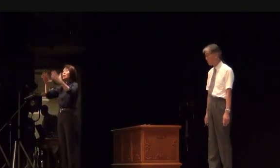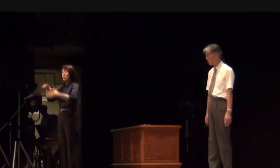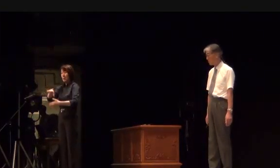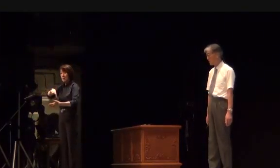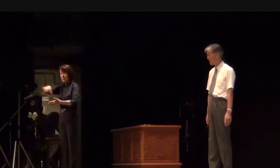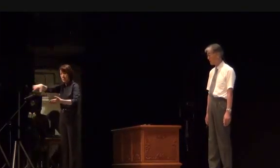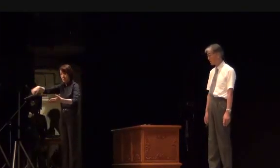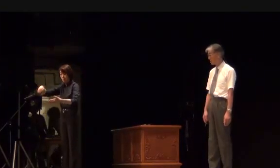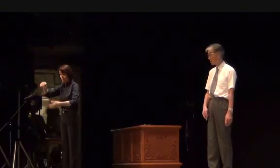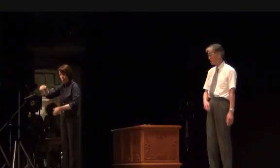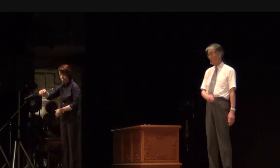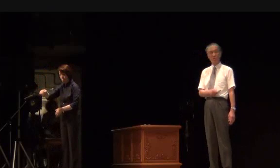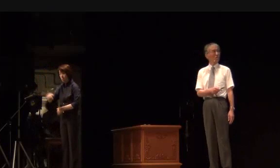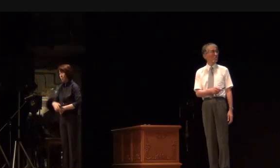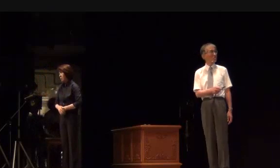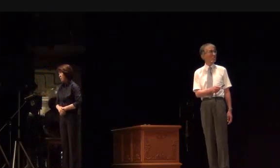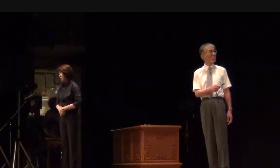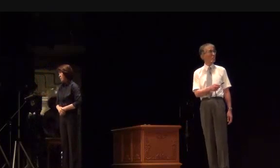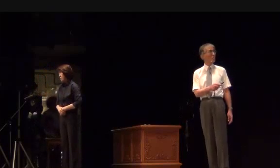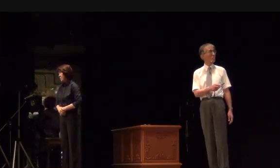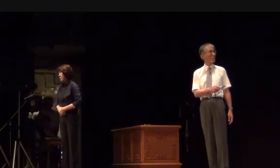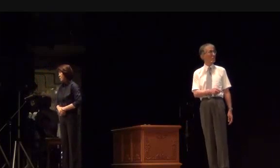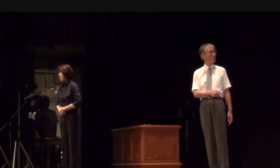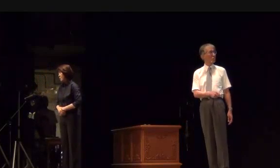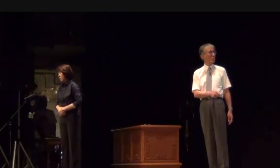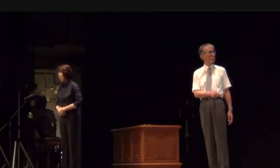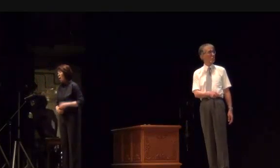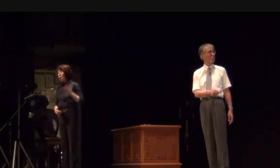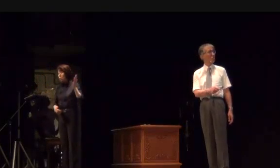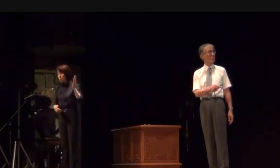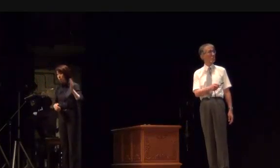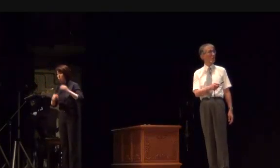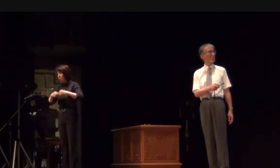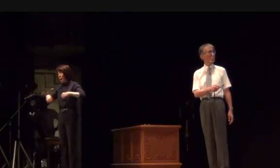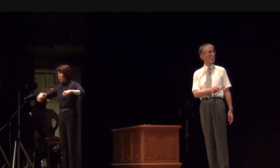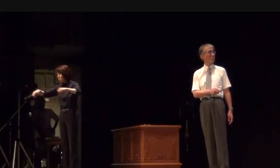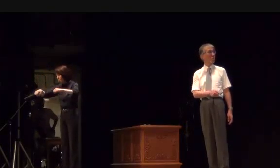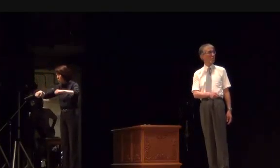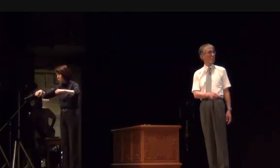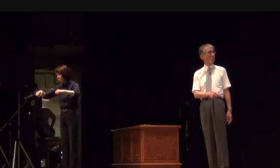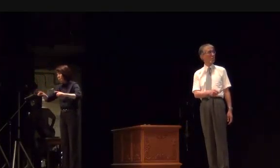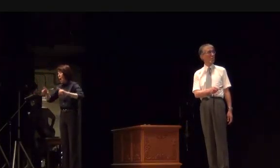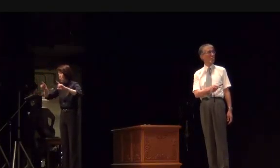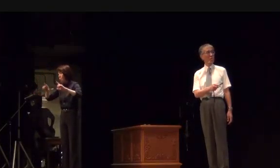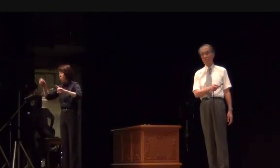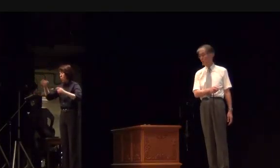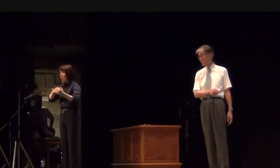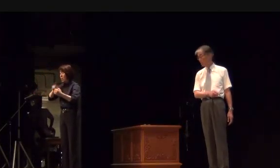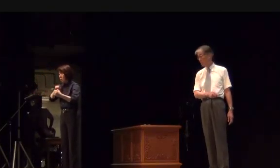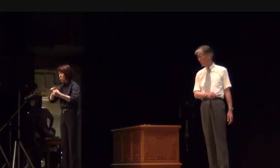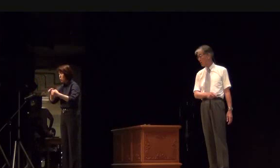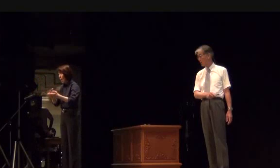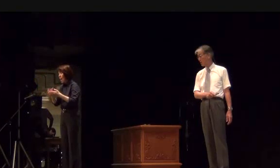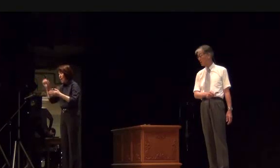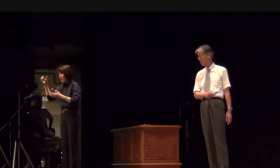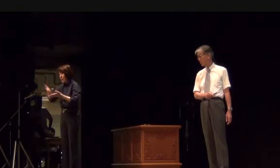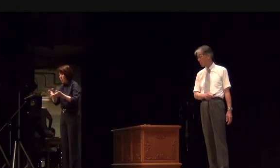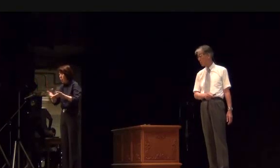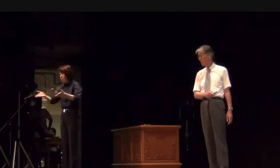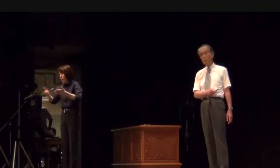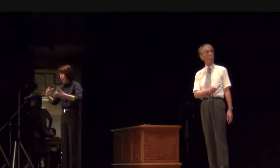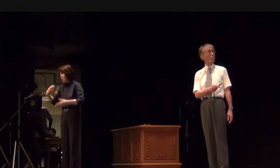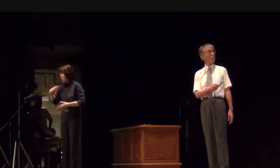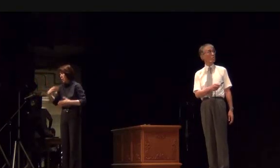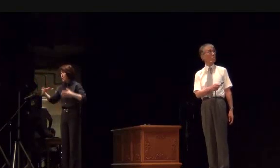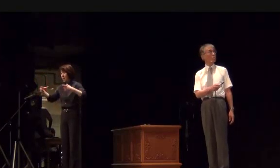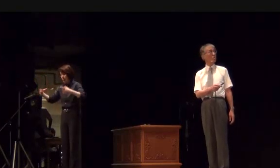だ。です。この関東地方のこの部分が東京電力が給電の責任を負っている範囲ですけれ